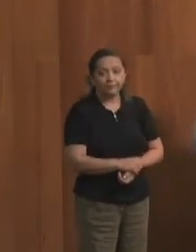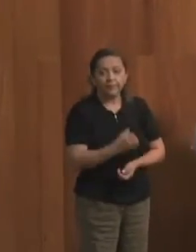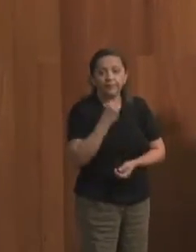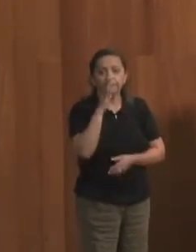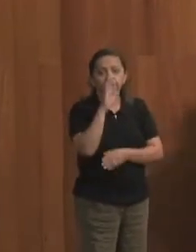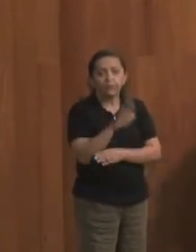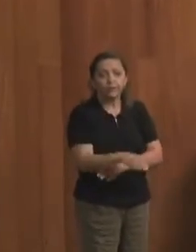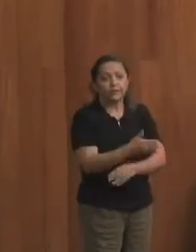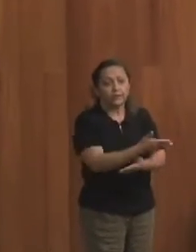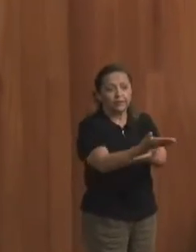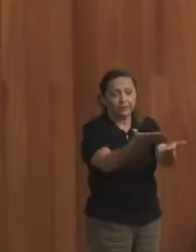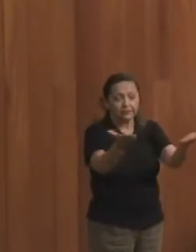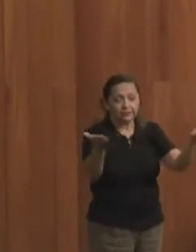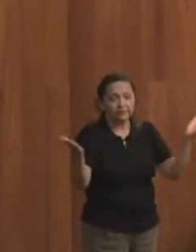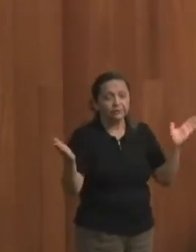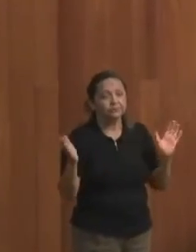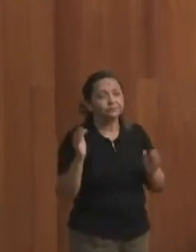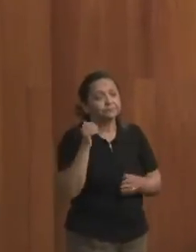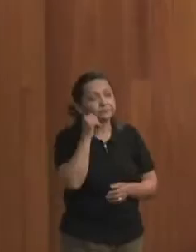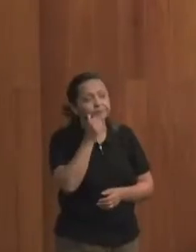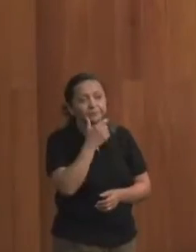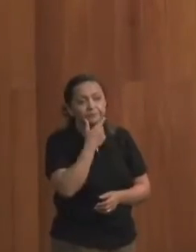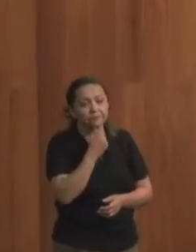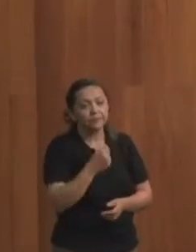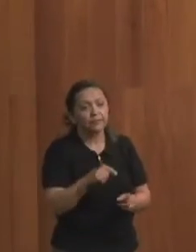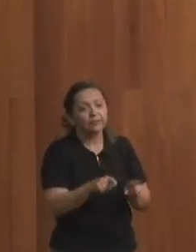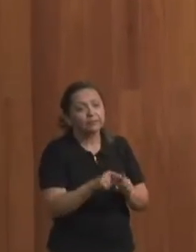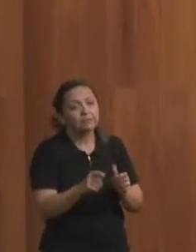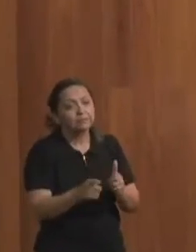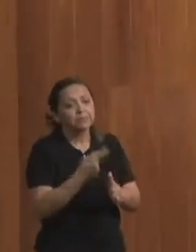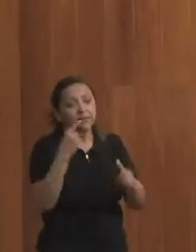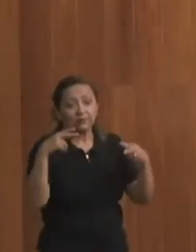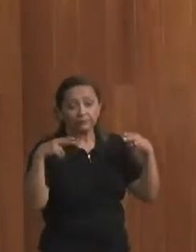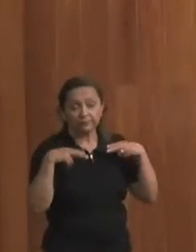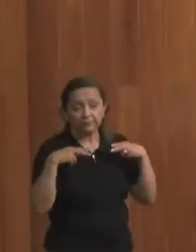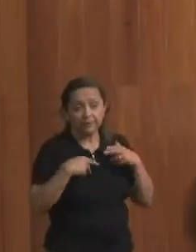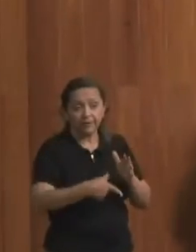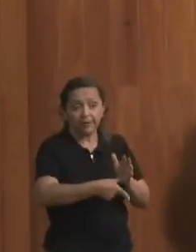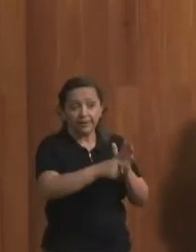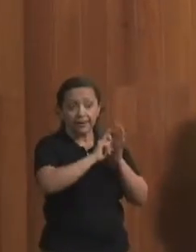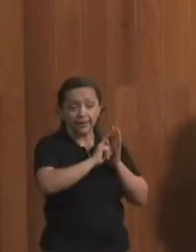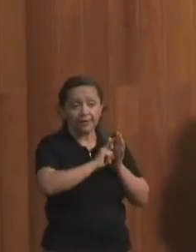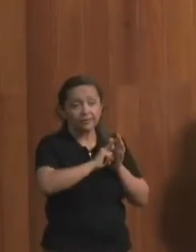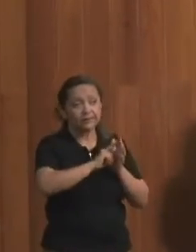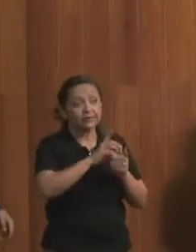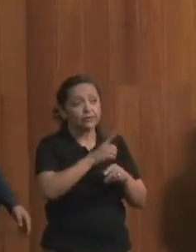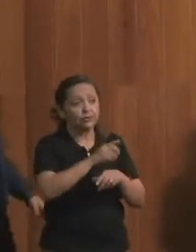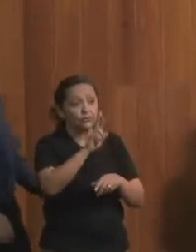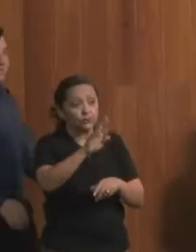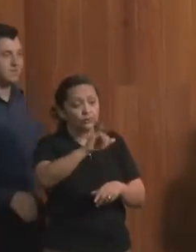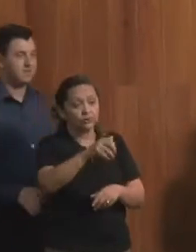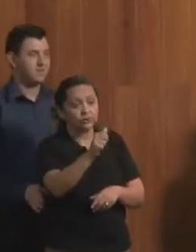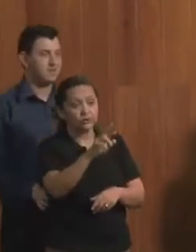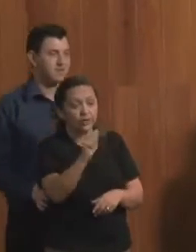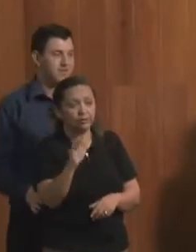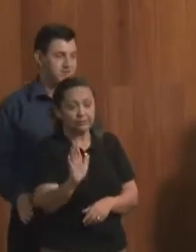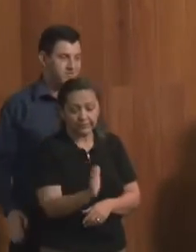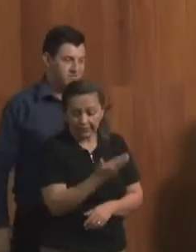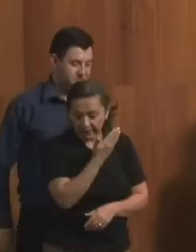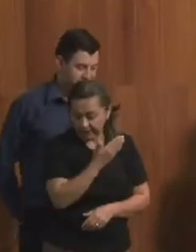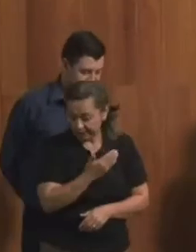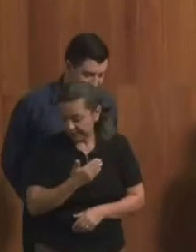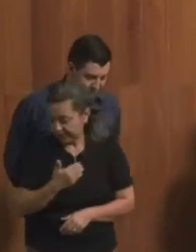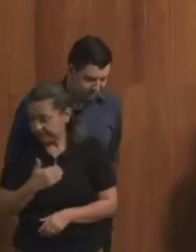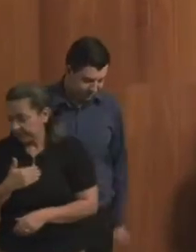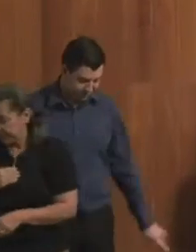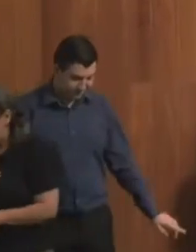Boa tarde a todos e a todas. E queria, em particular, antes de Dr. Jarbas ir embora, a gente